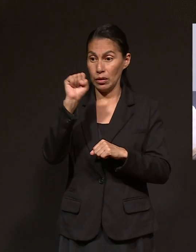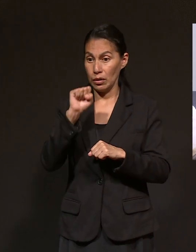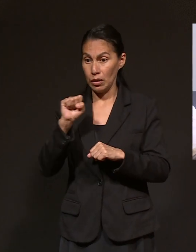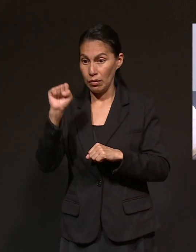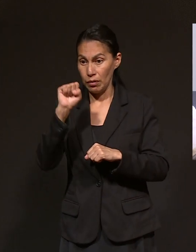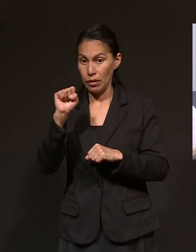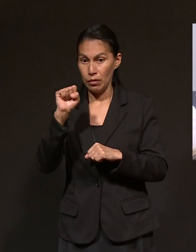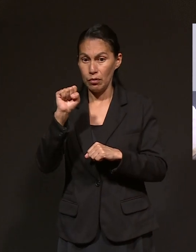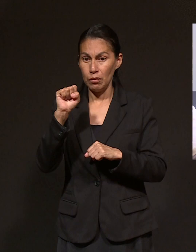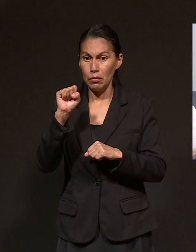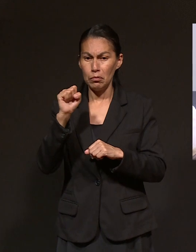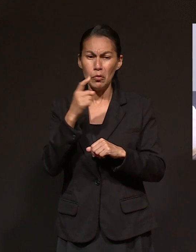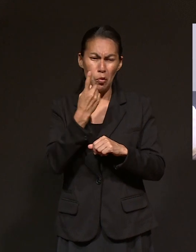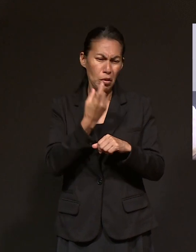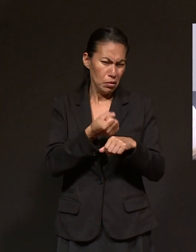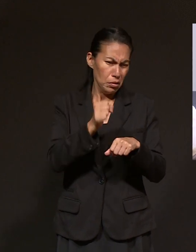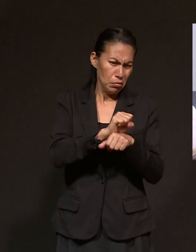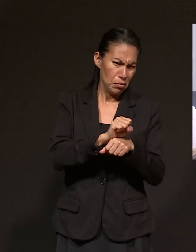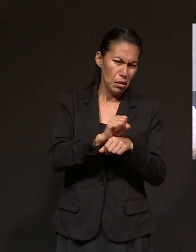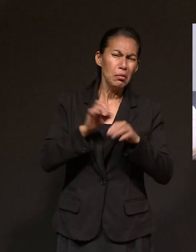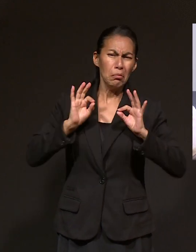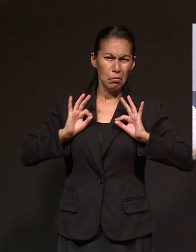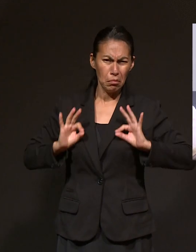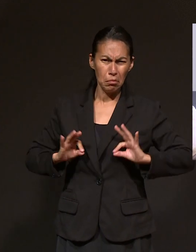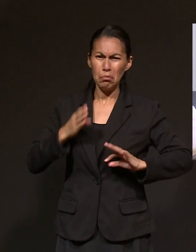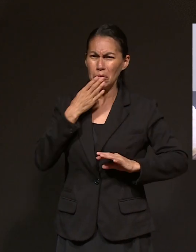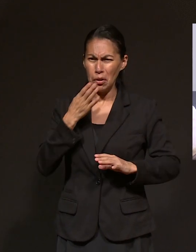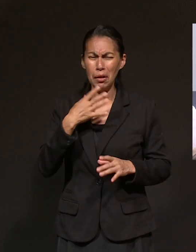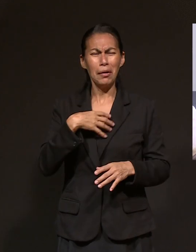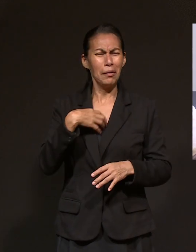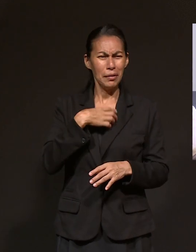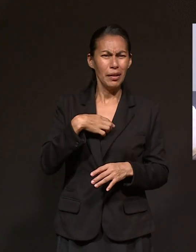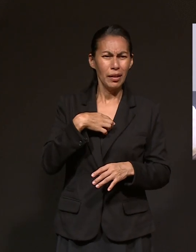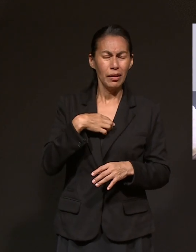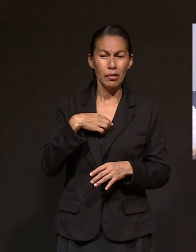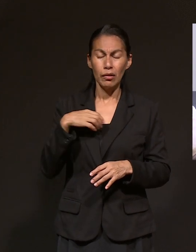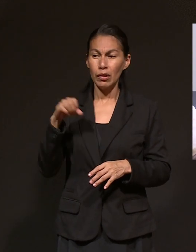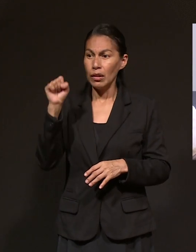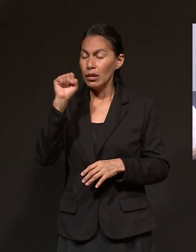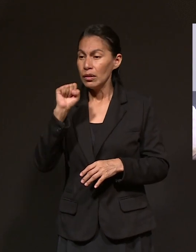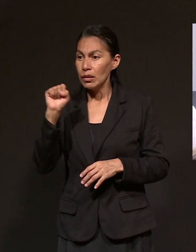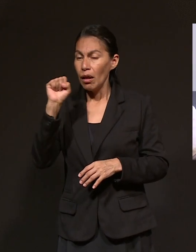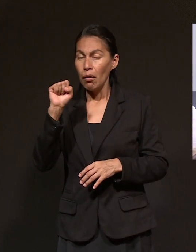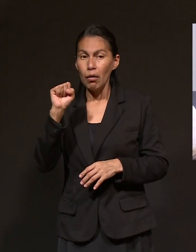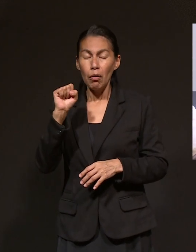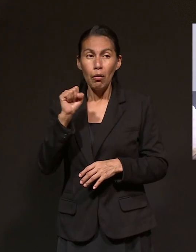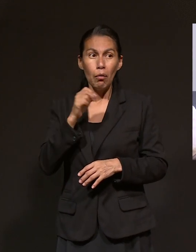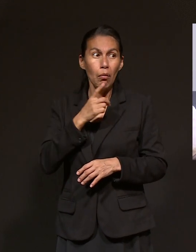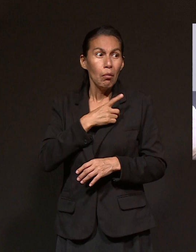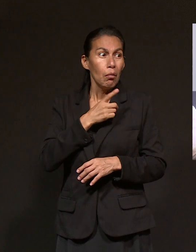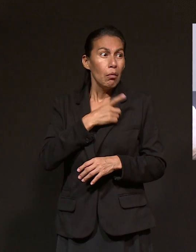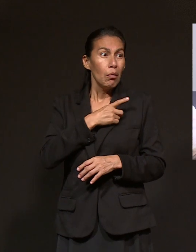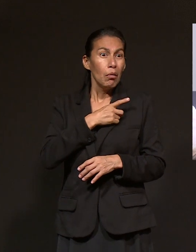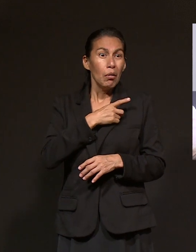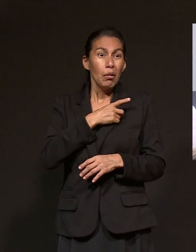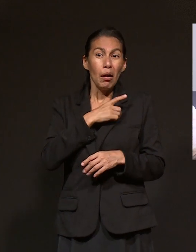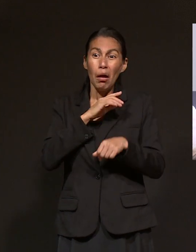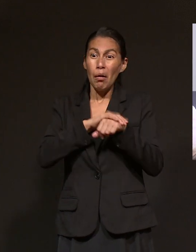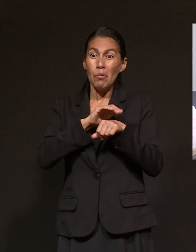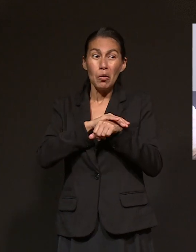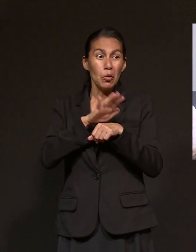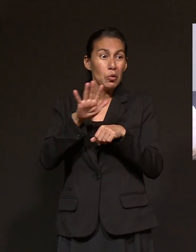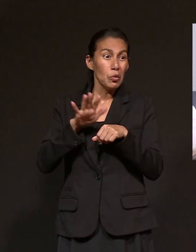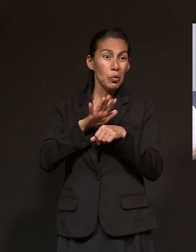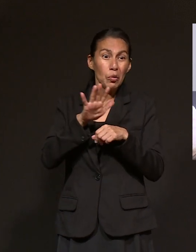viernes. Pero al llegar el sábado, me sentí solo. Sentí que todos andaban en su mundo y